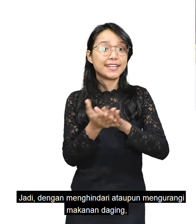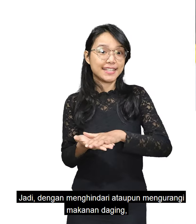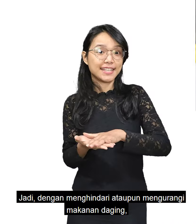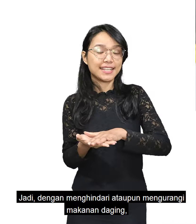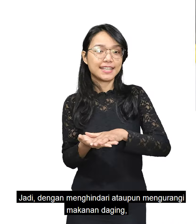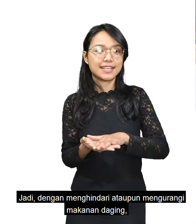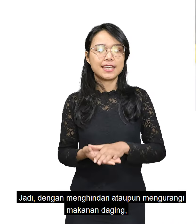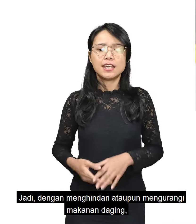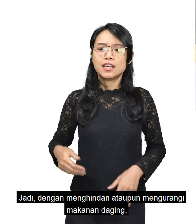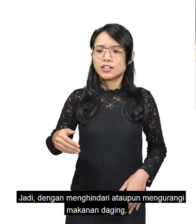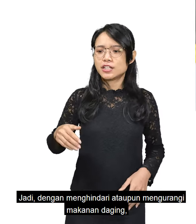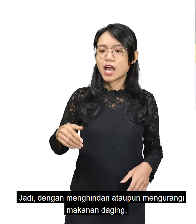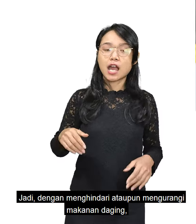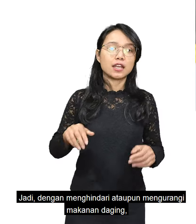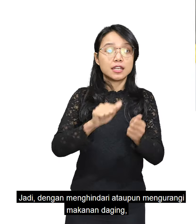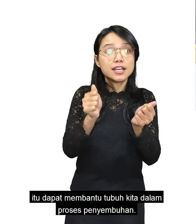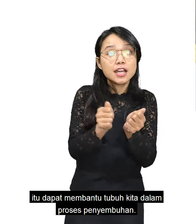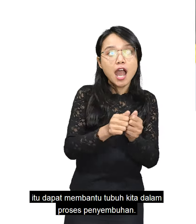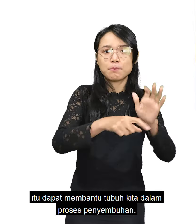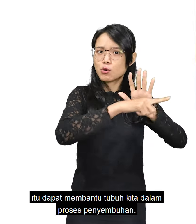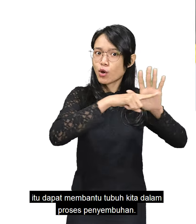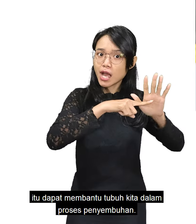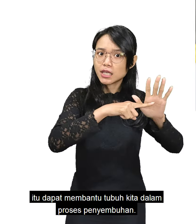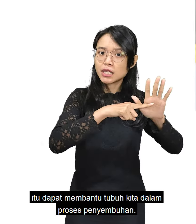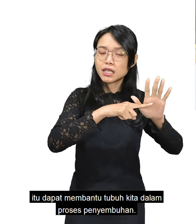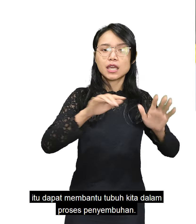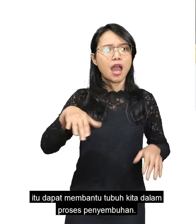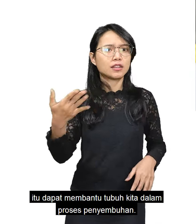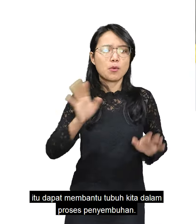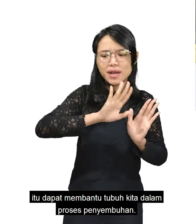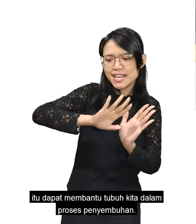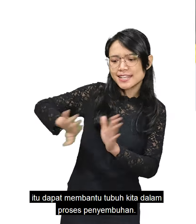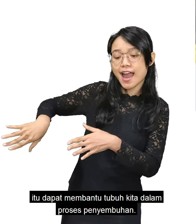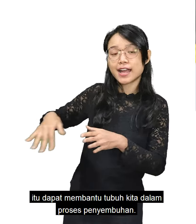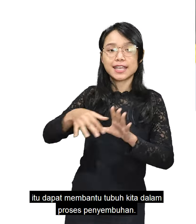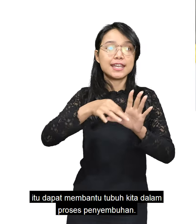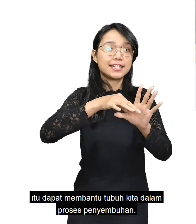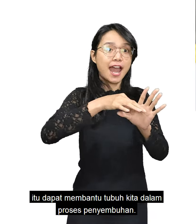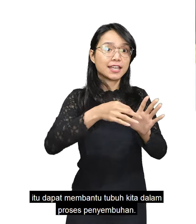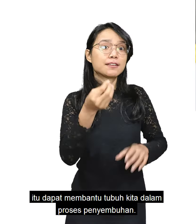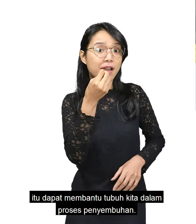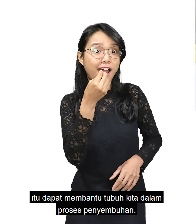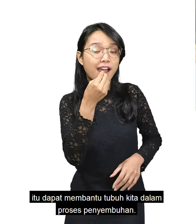mengurangi makanan daging itu dapat membantu tubuh kita dalam proses